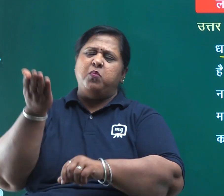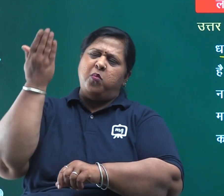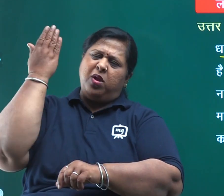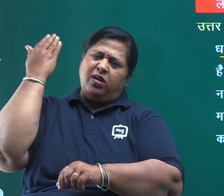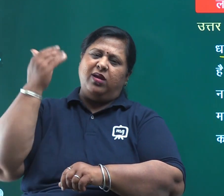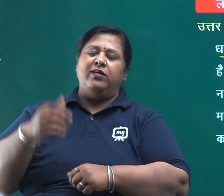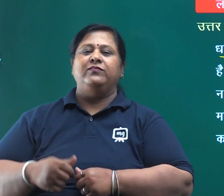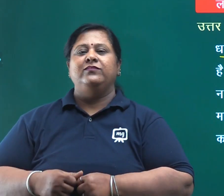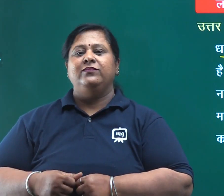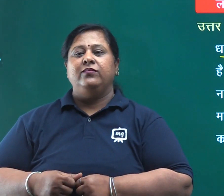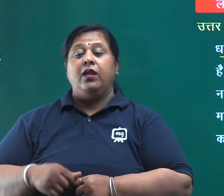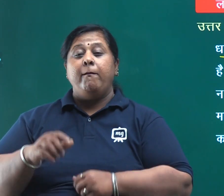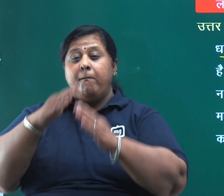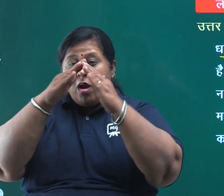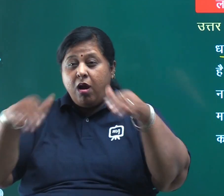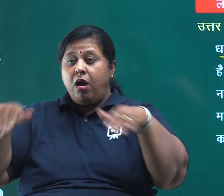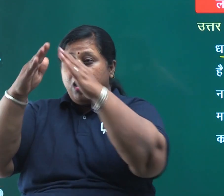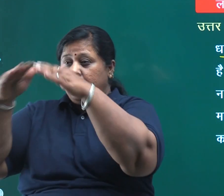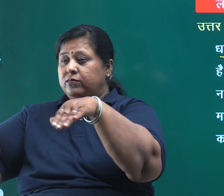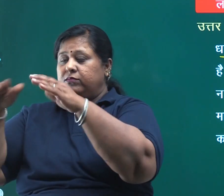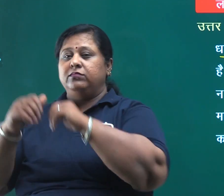है। पहाड़,